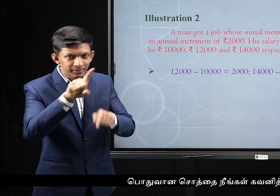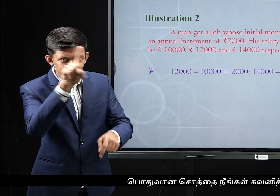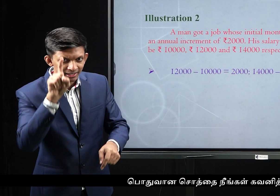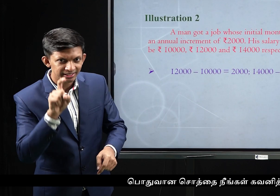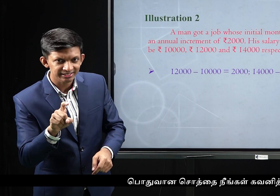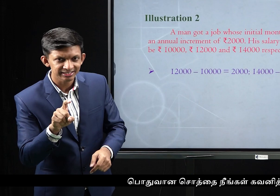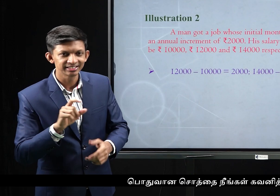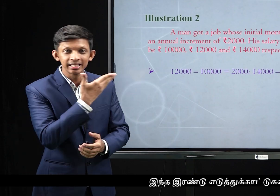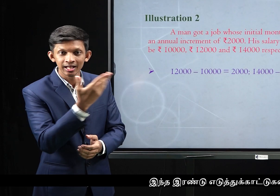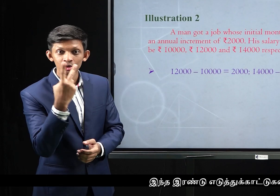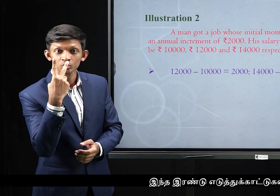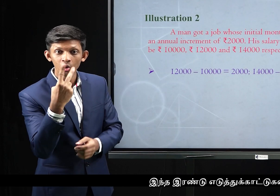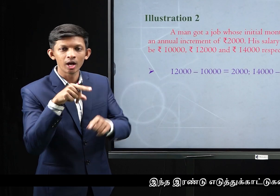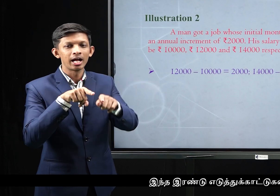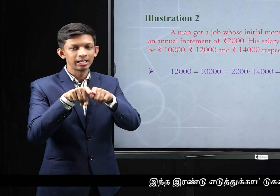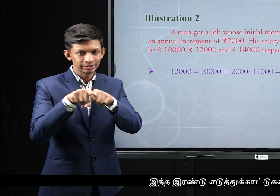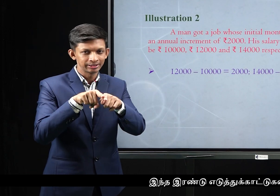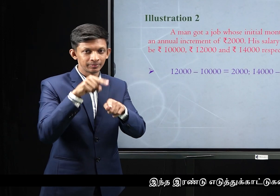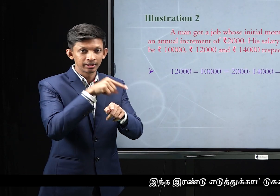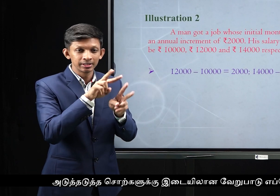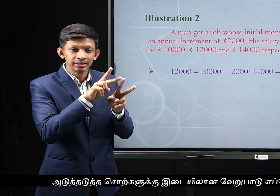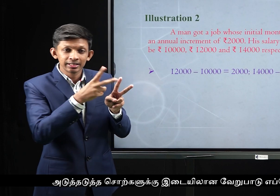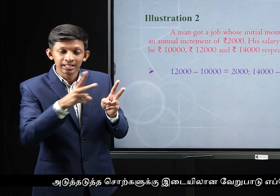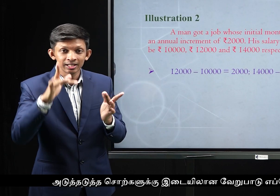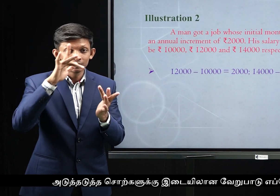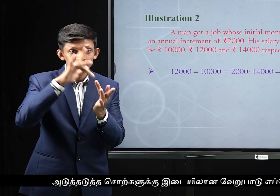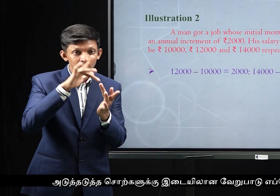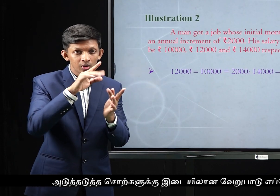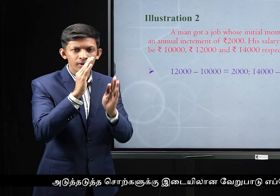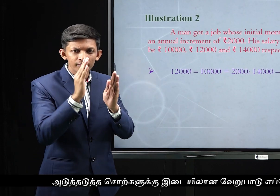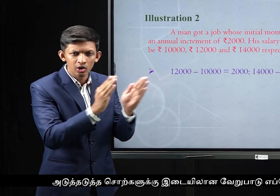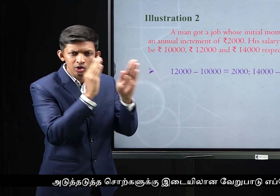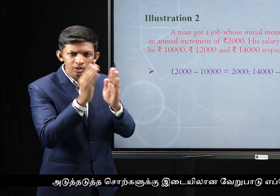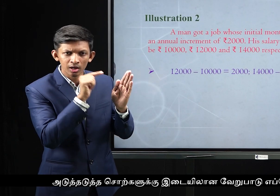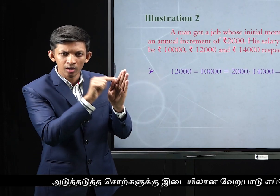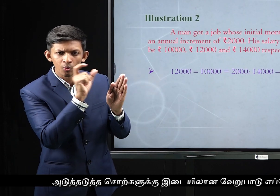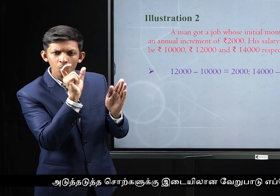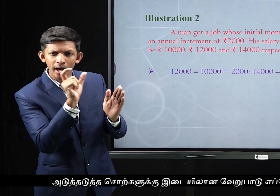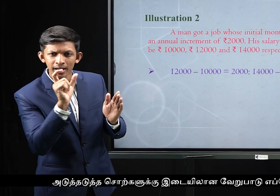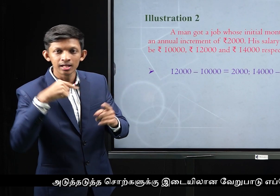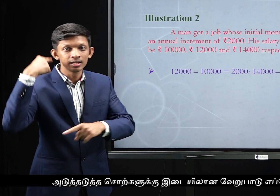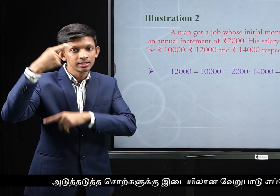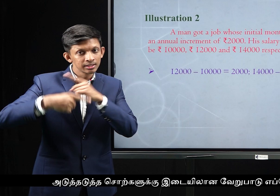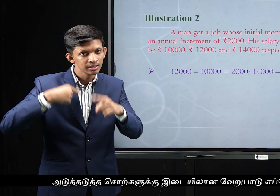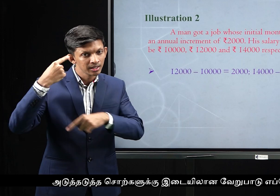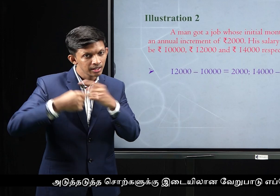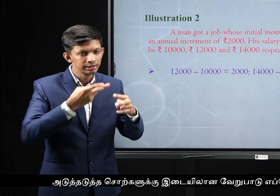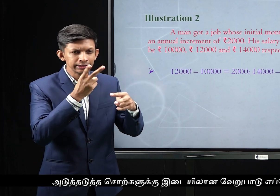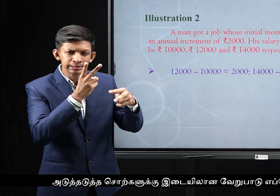கவனித்தீர்களா? இந்த 2 எடுத்துக்காட்டுகளின் அடுத்தடுத்த சொற்களுக்கு இடையிலான வேறுபாடு எப்பொழுதும்